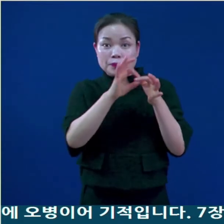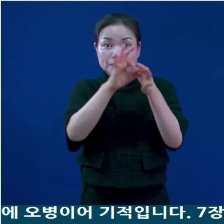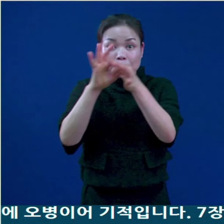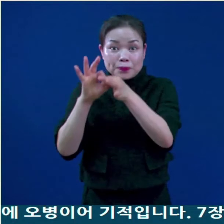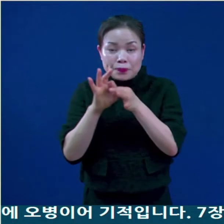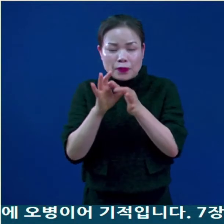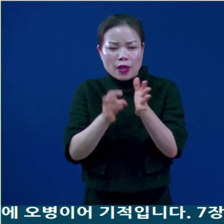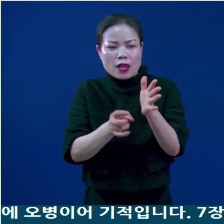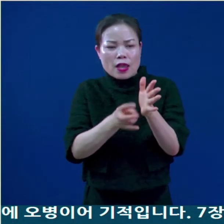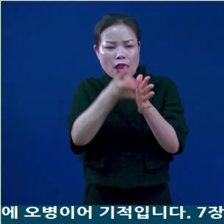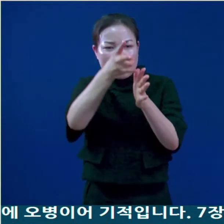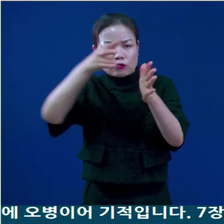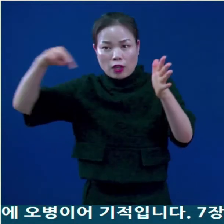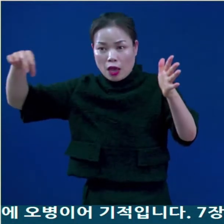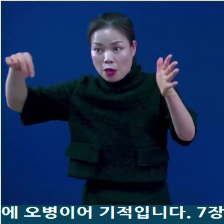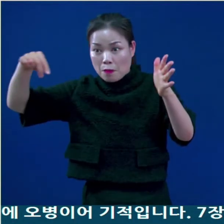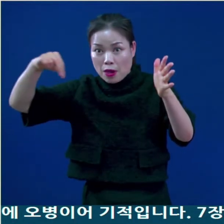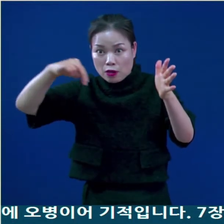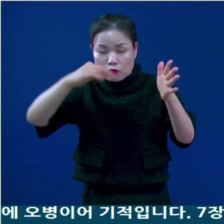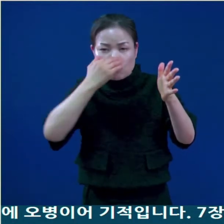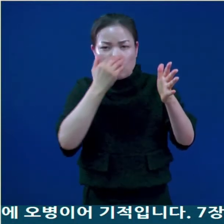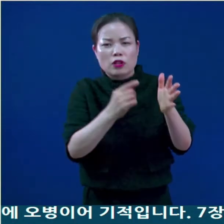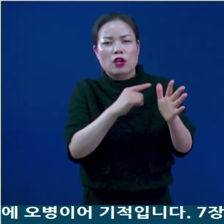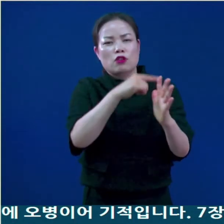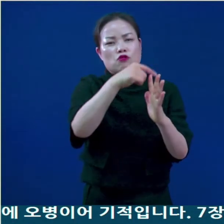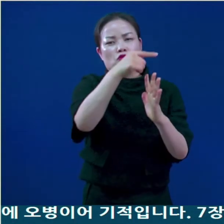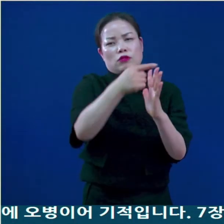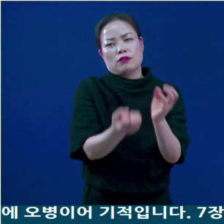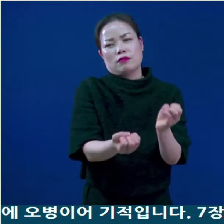같이 예루살렘에 올라가신 거예요. 유대인의